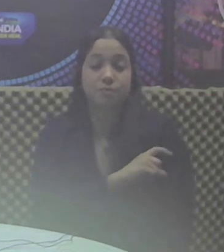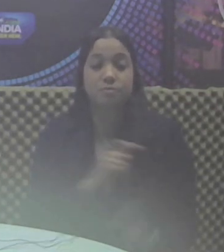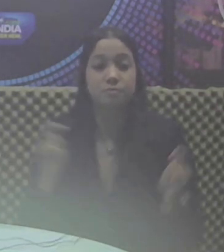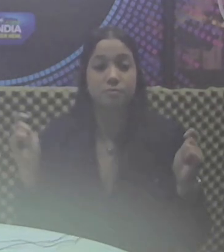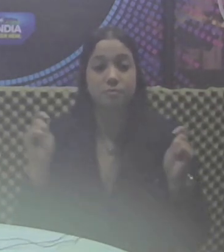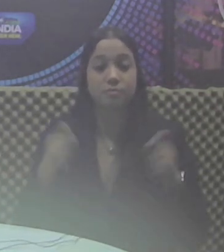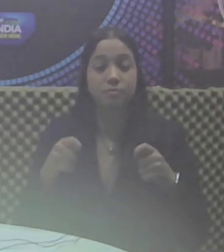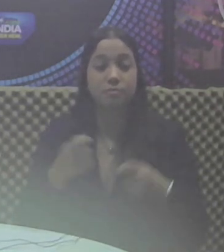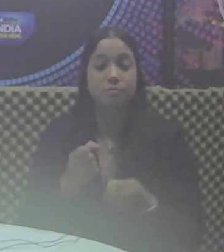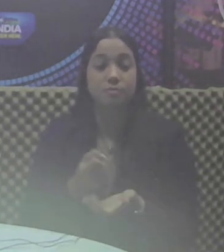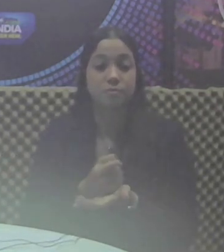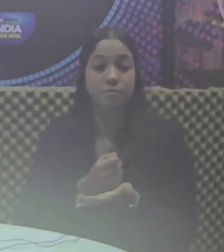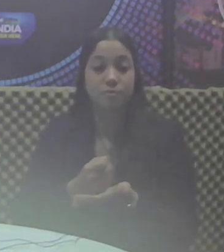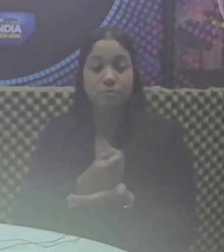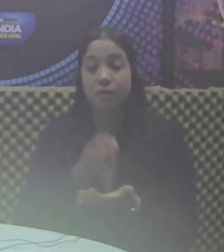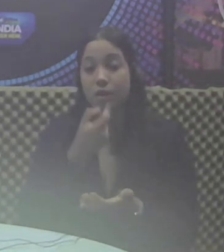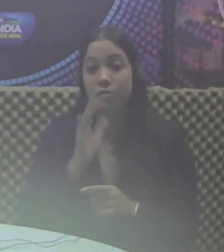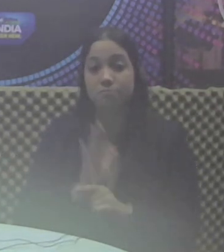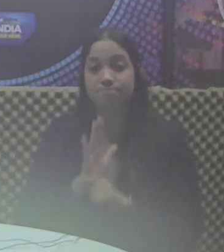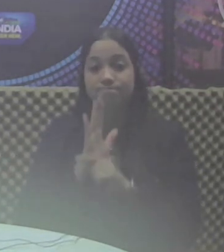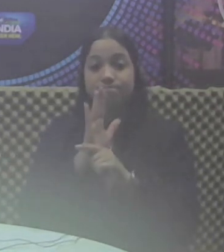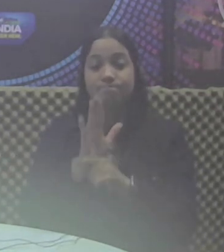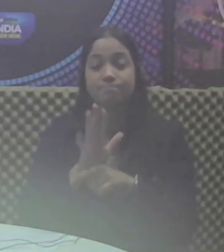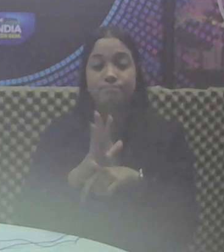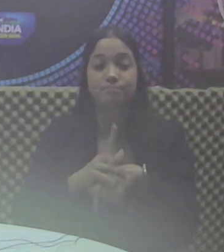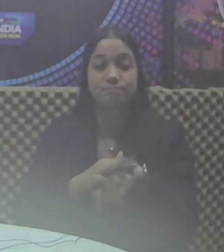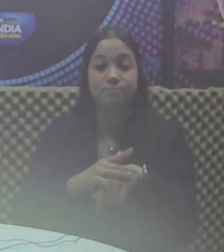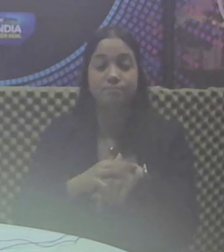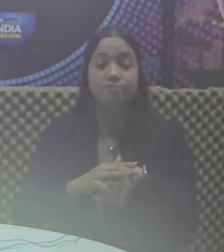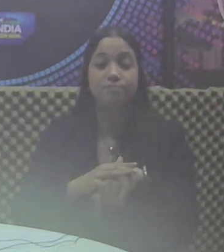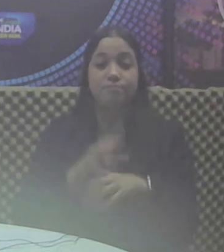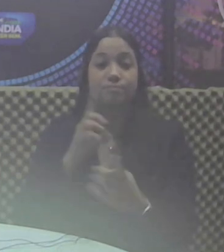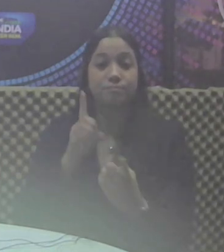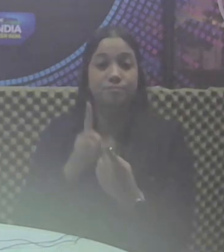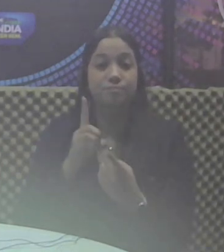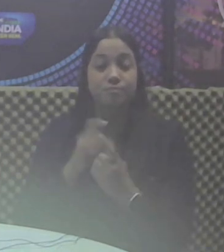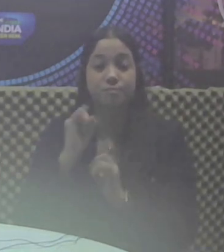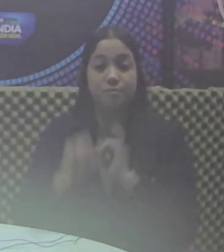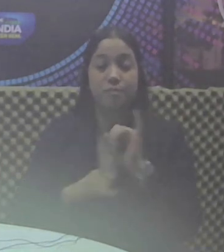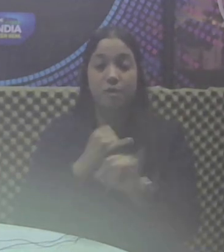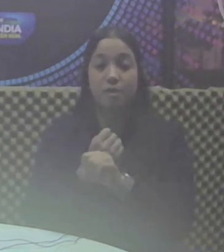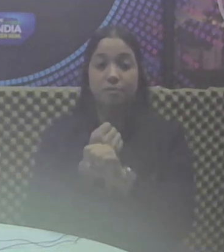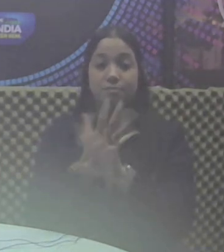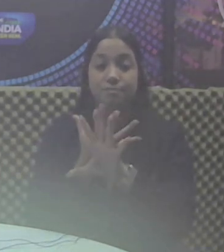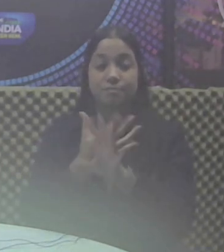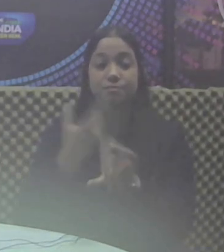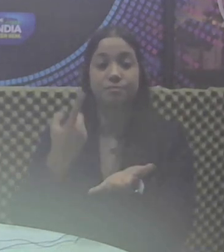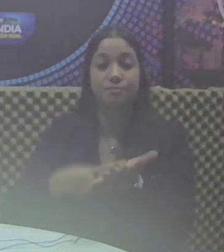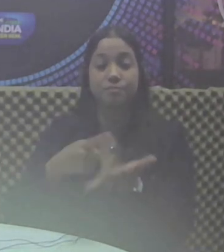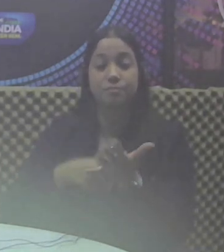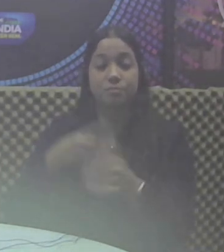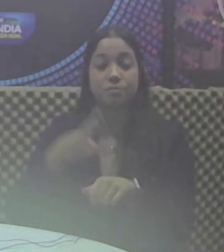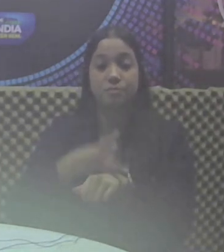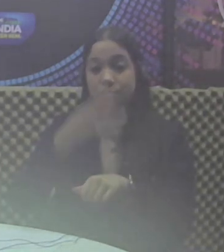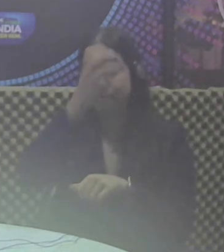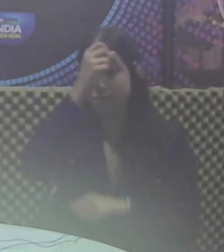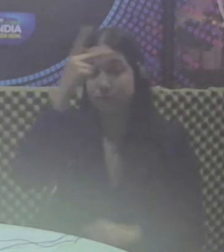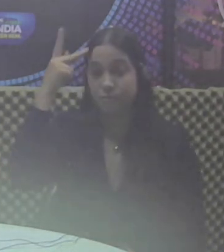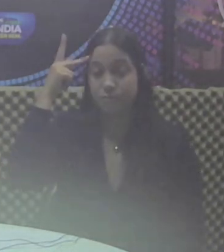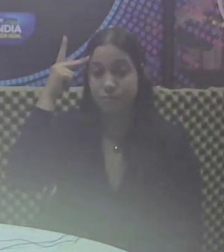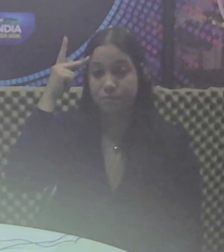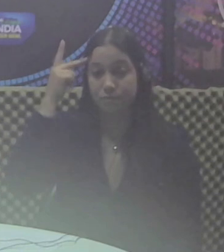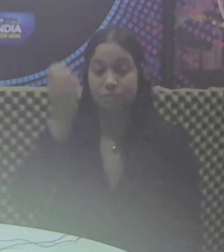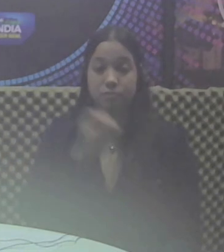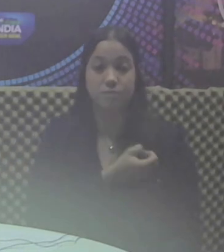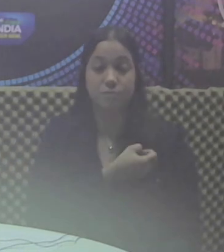as medicações e assistência ao paciente e do atendimento virtual. Marcação pelo Zap da Prefeitura pelo